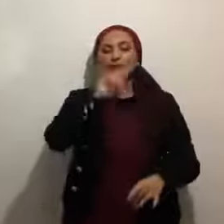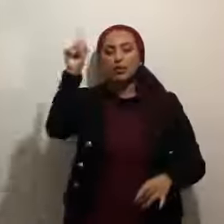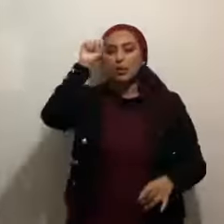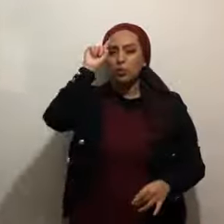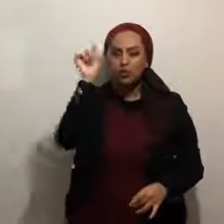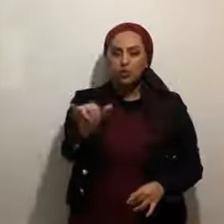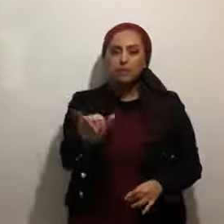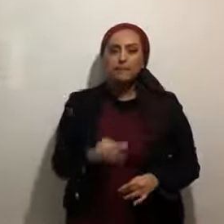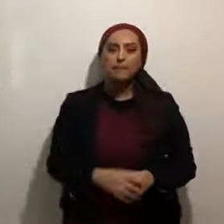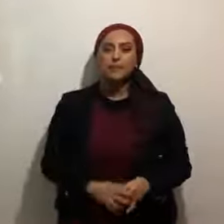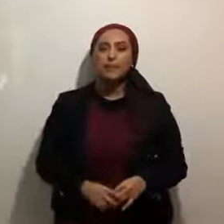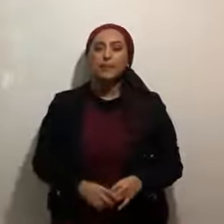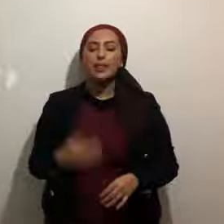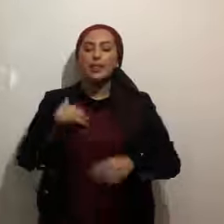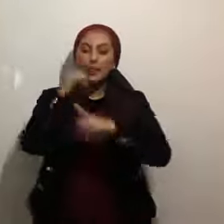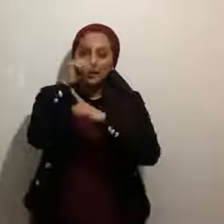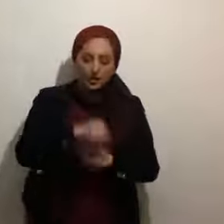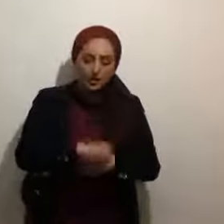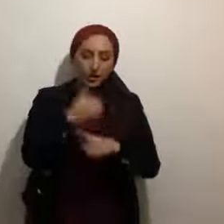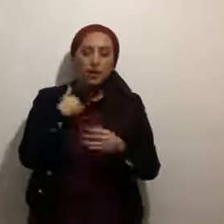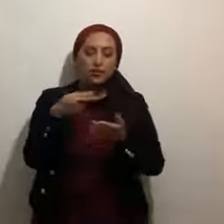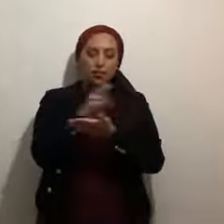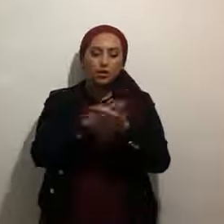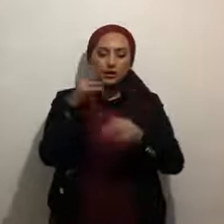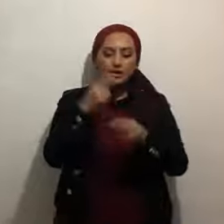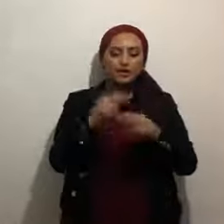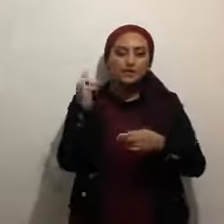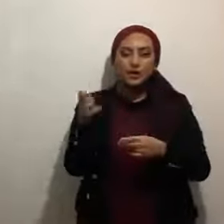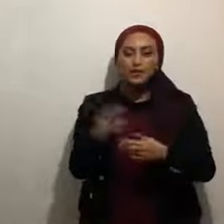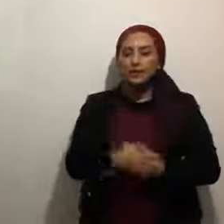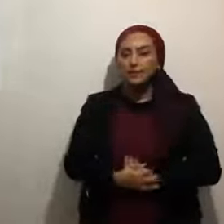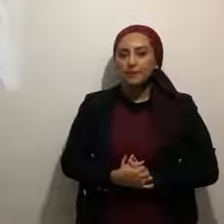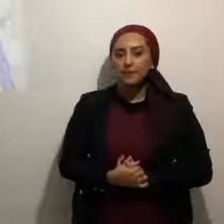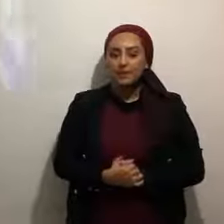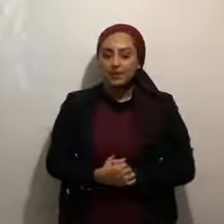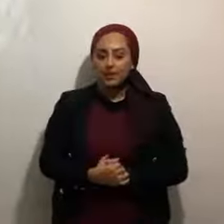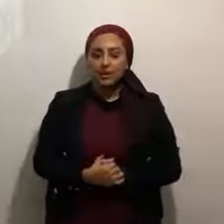Me inclino porque está el nombre bendito de Yahweh. Vamos a darle toda